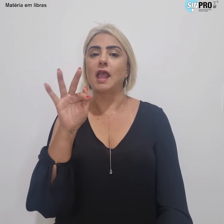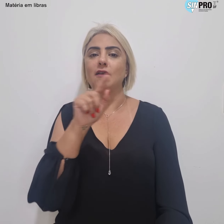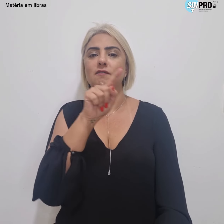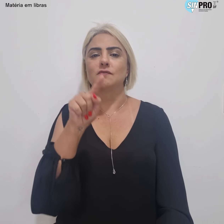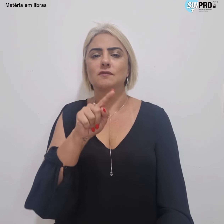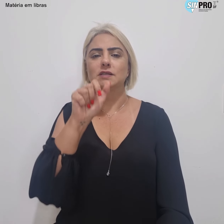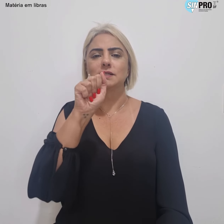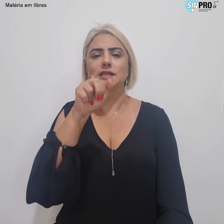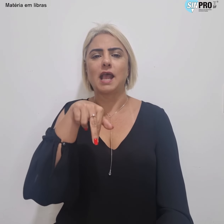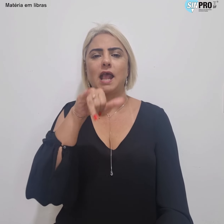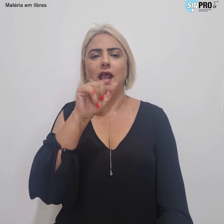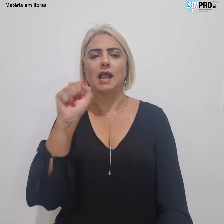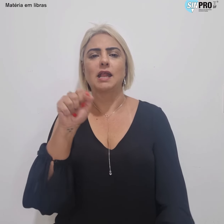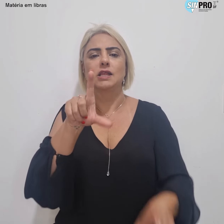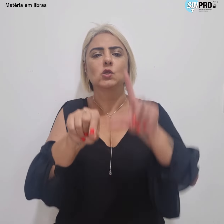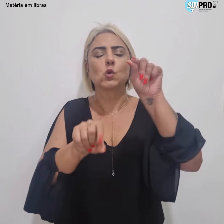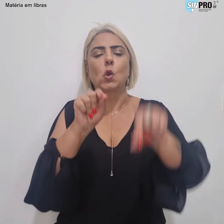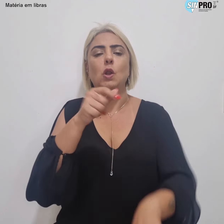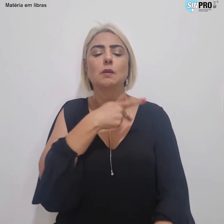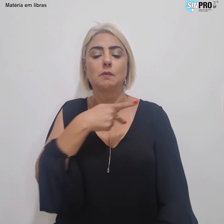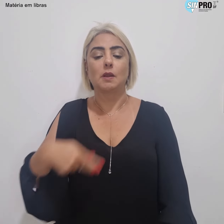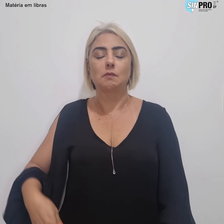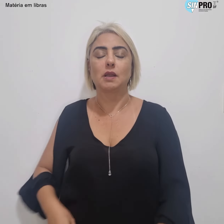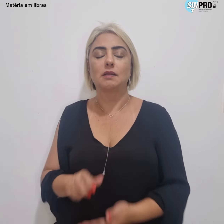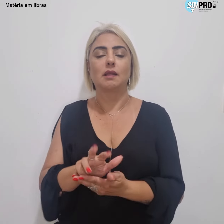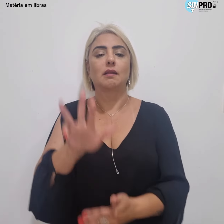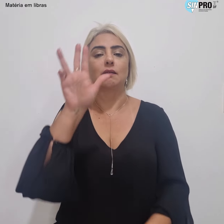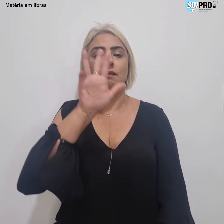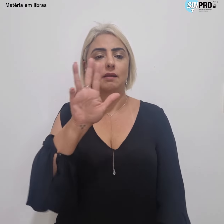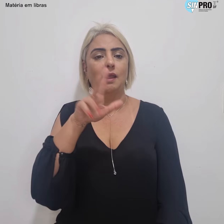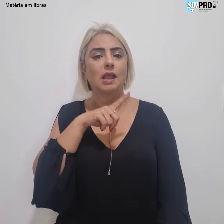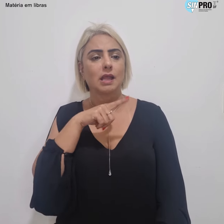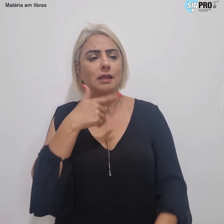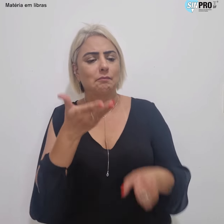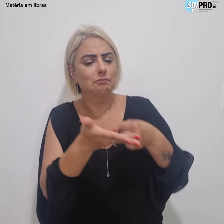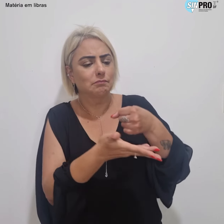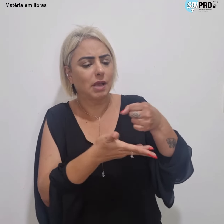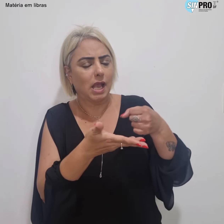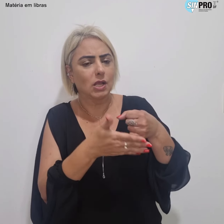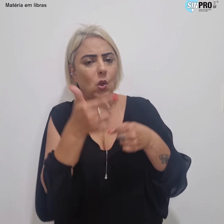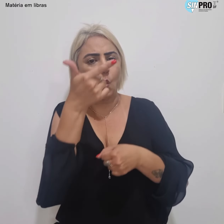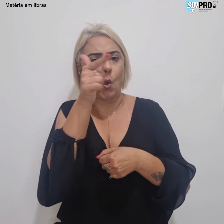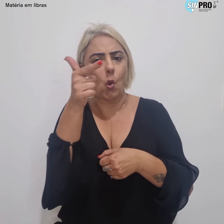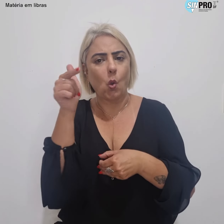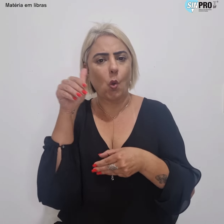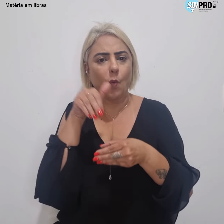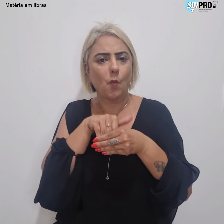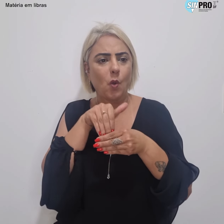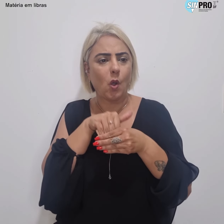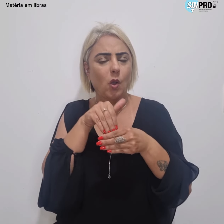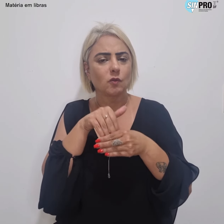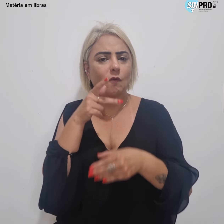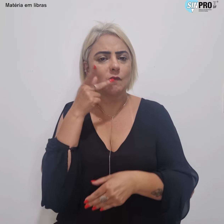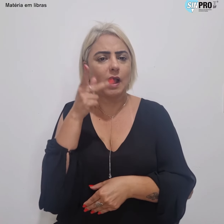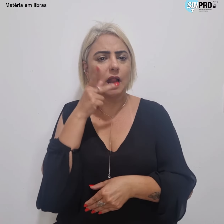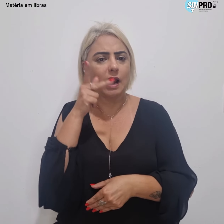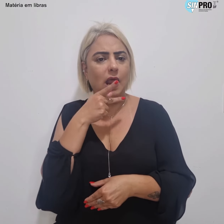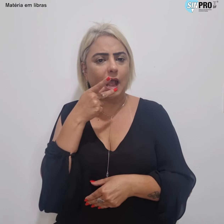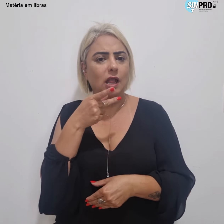pelo presidente Lula. A se tomar por base os outros votos proferidos pelo